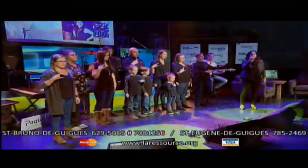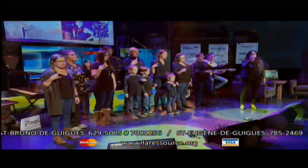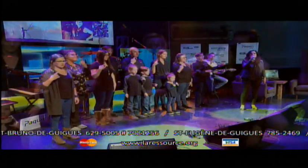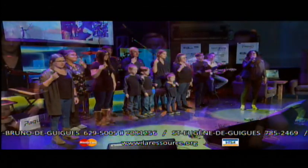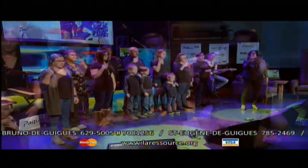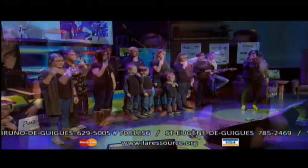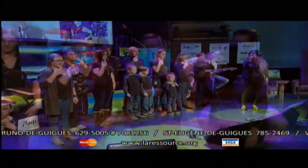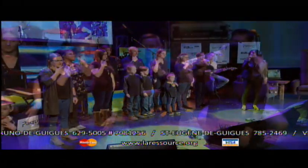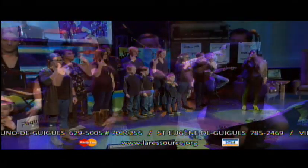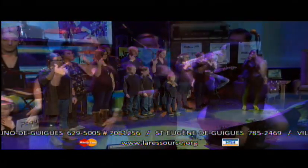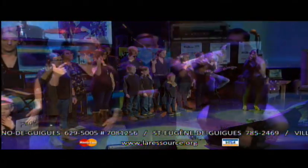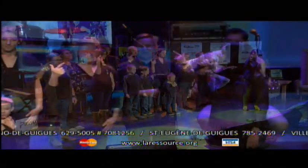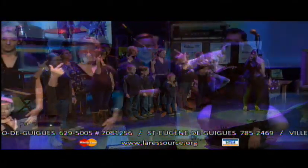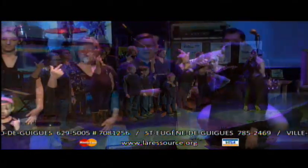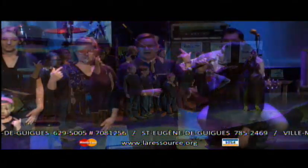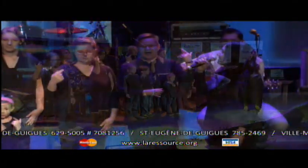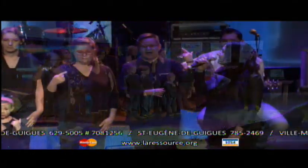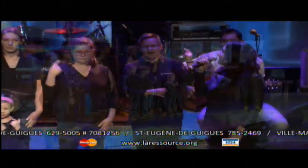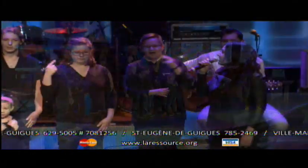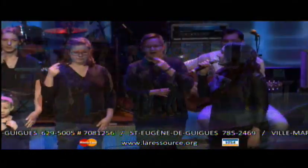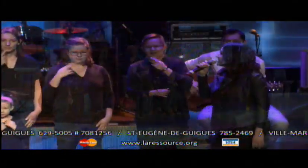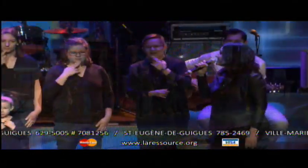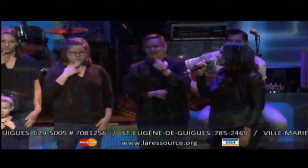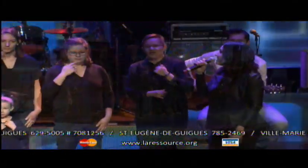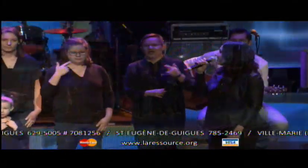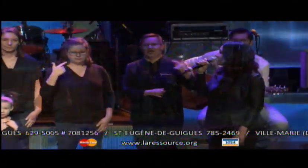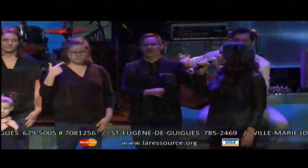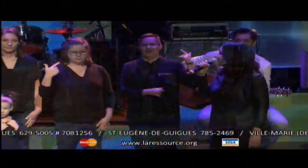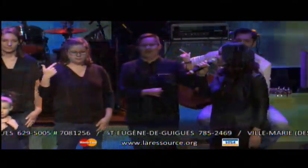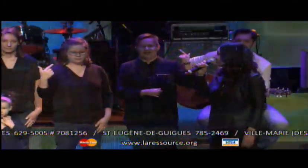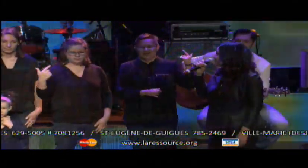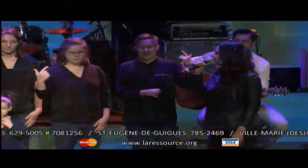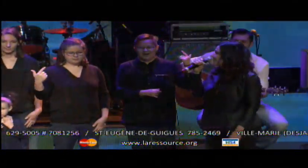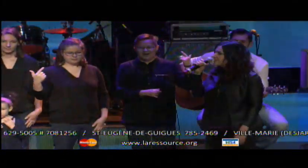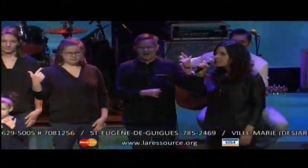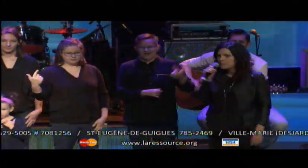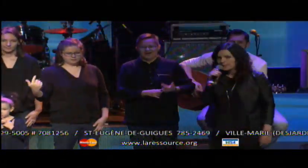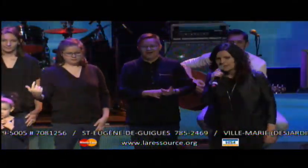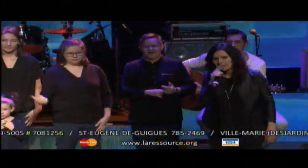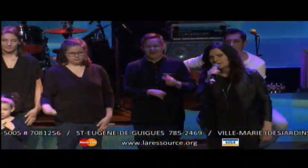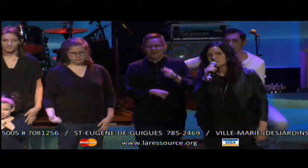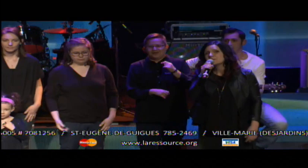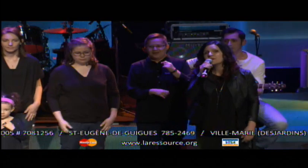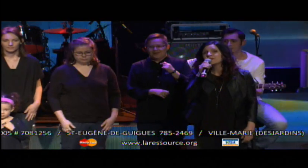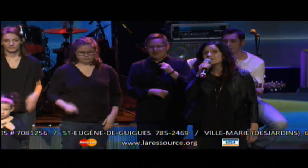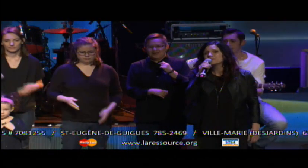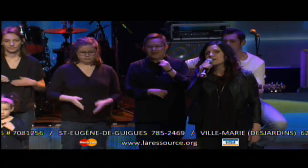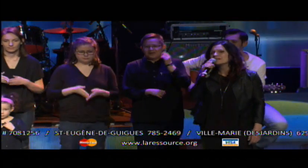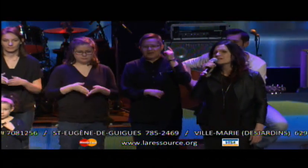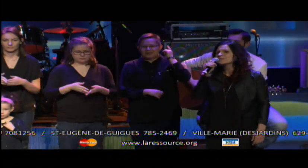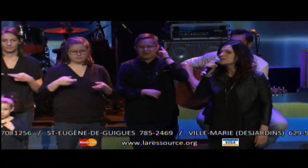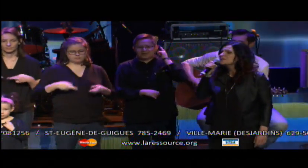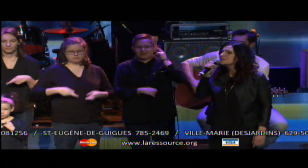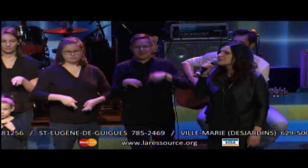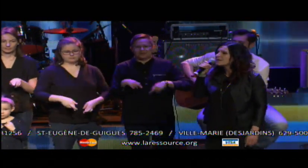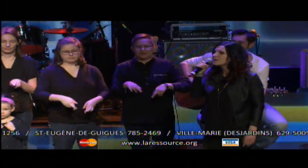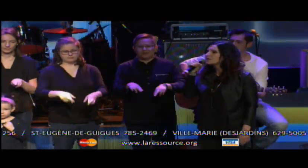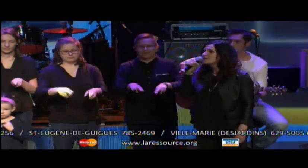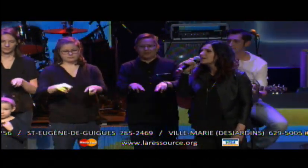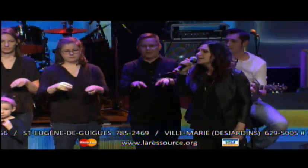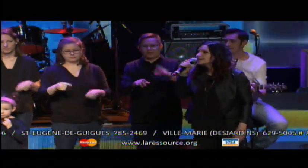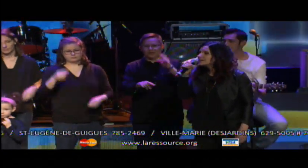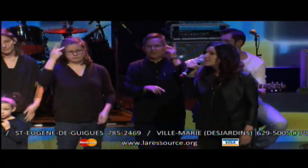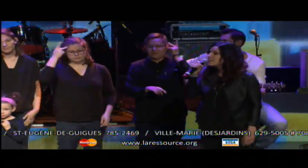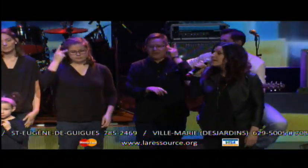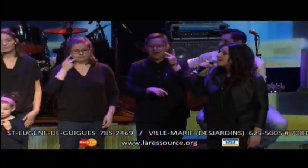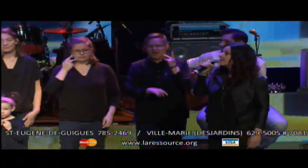alcool, je vole. Je vole. Je me demande sur ma